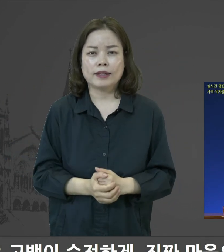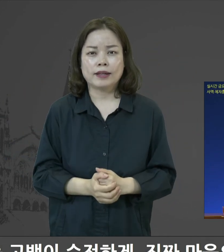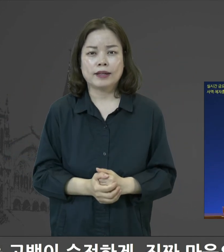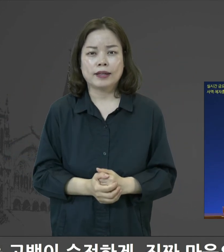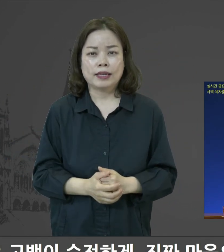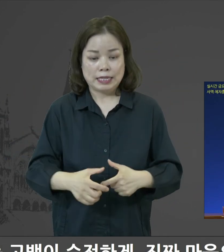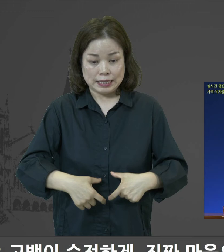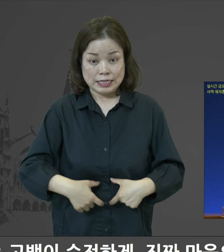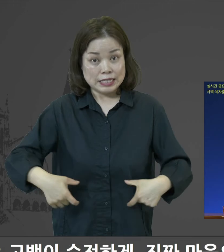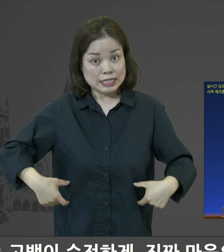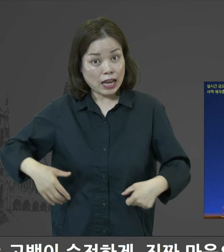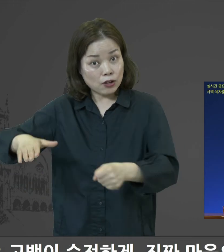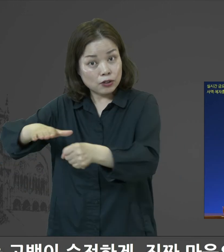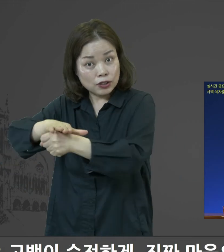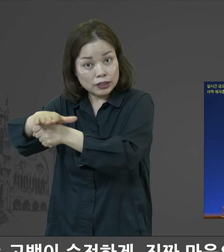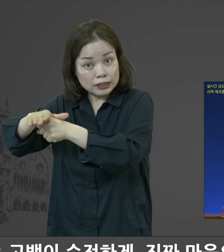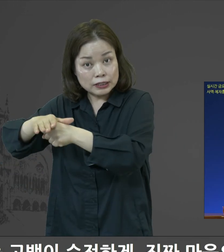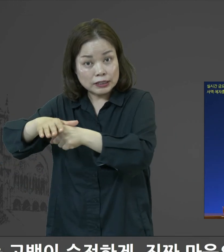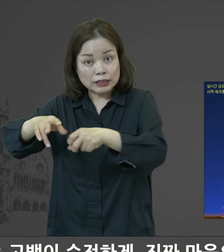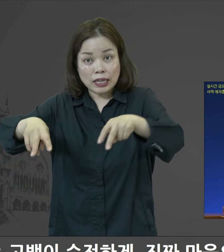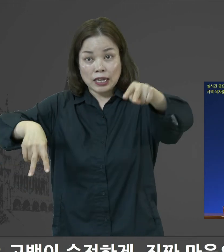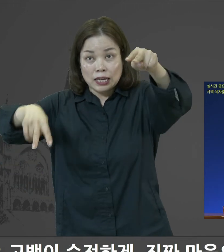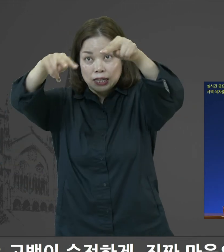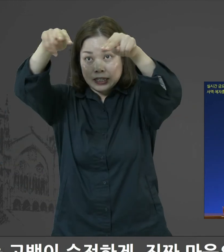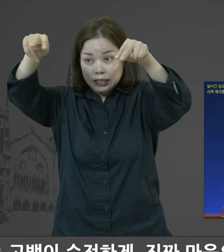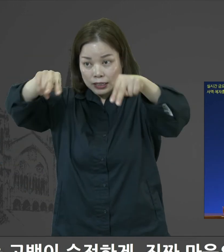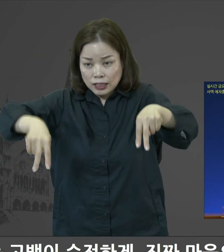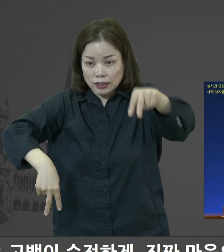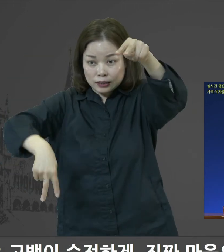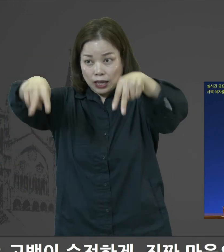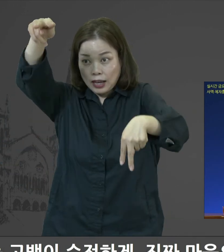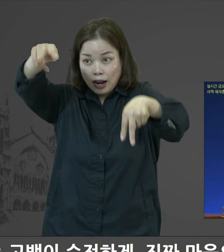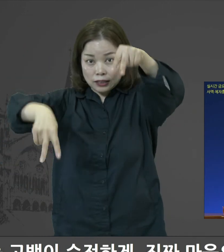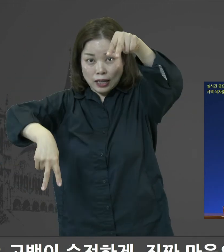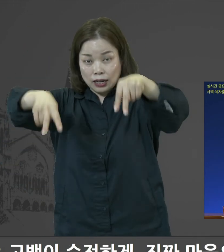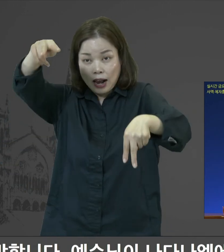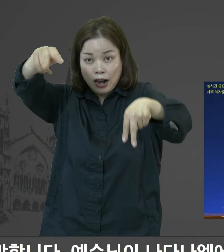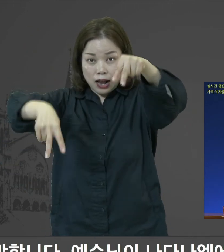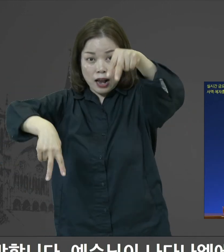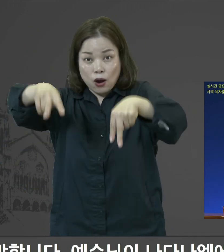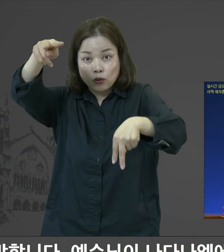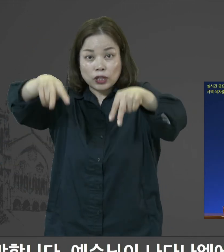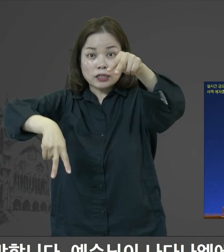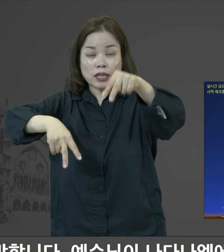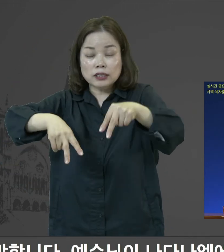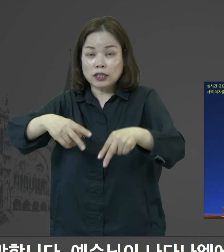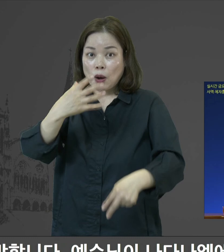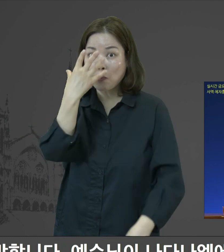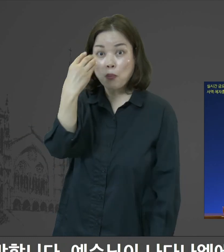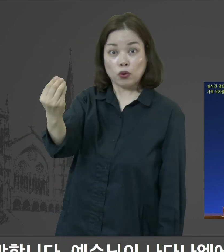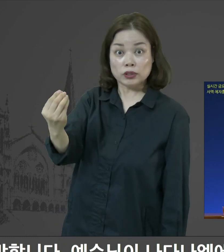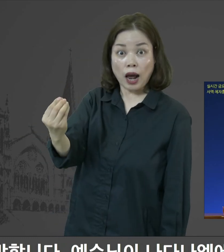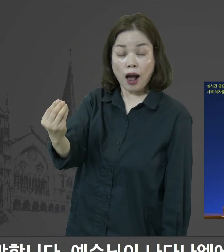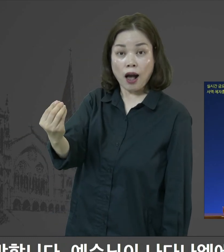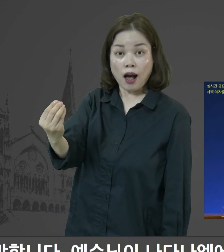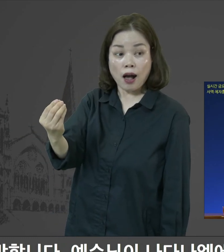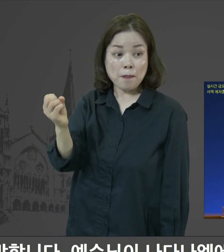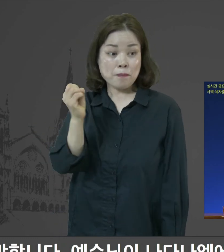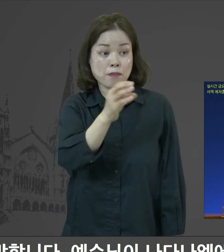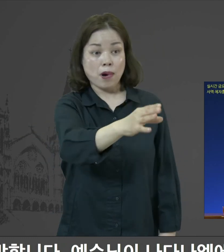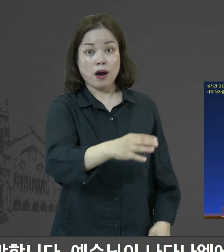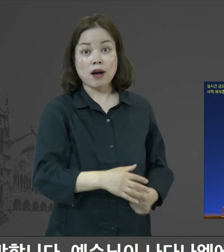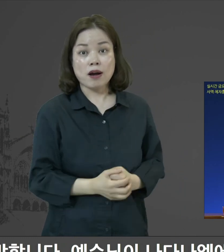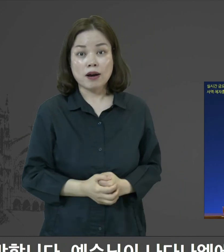인자 위에 사닥다리가 생기고 거기에 천사들이 오르락 내리락 하는 것을 보리라, 이렇게 말씀해 주시는